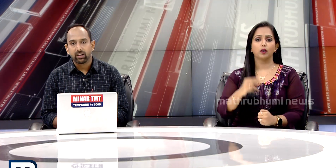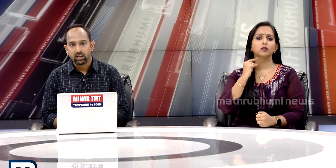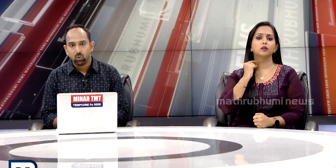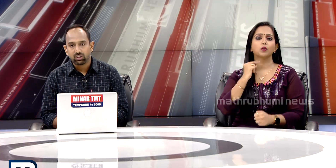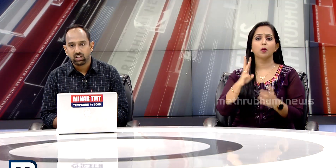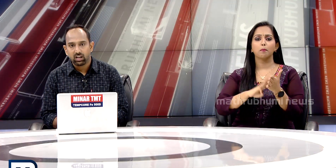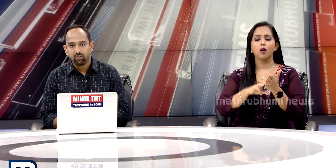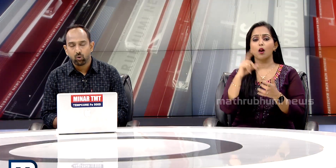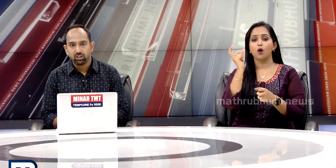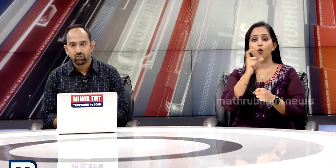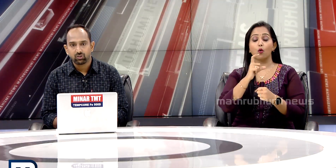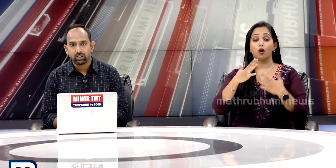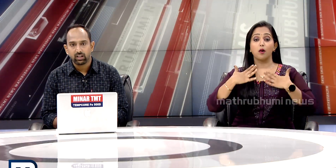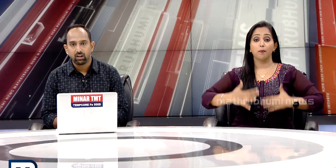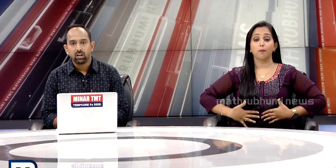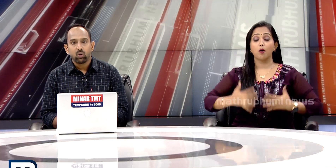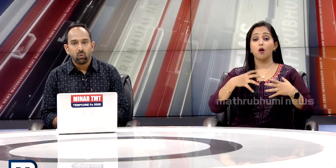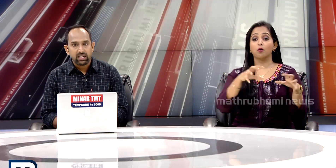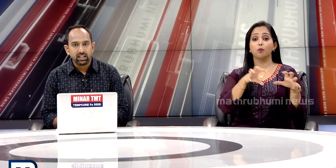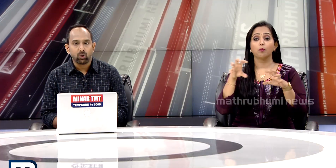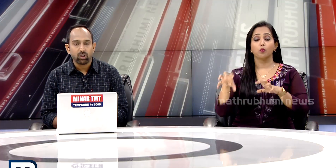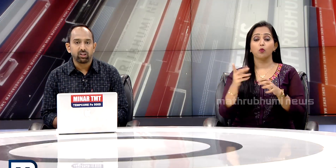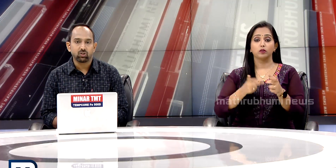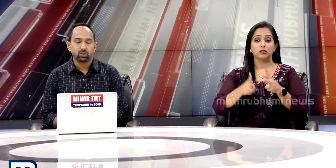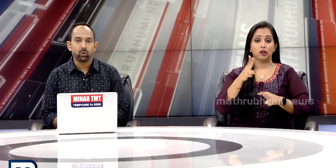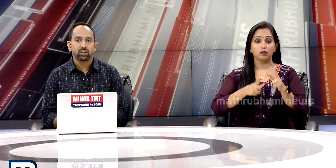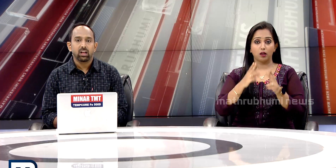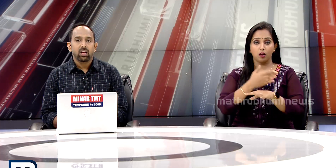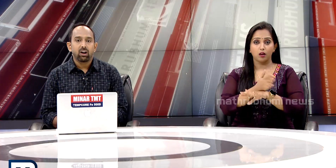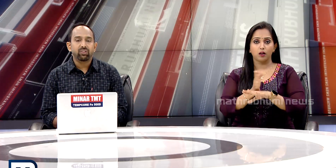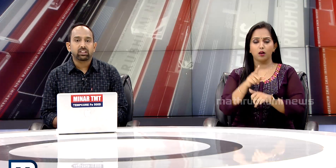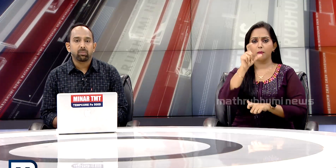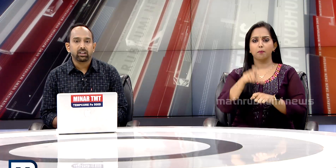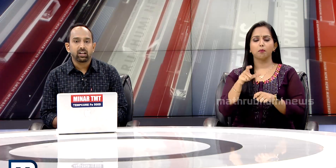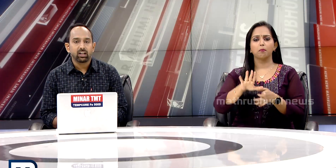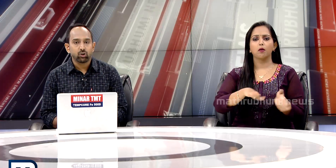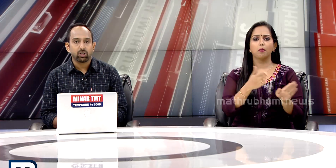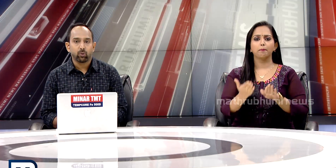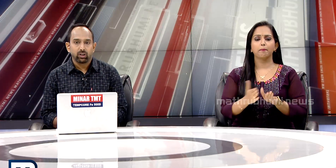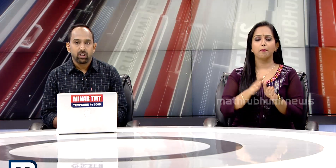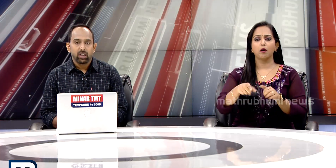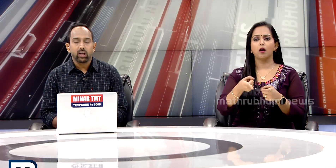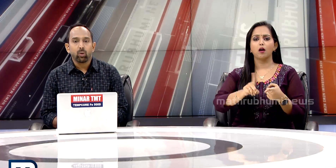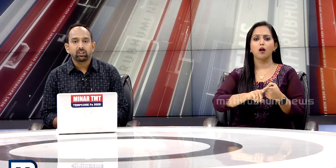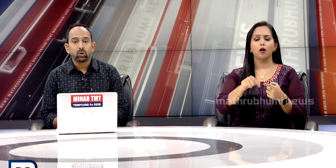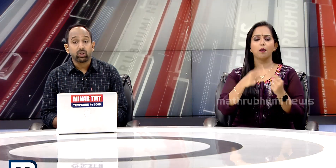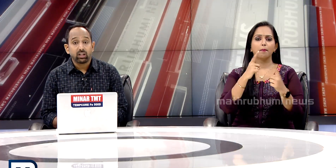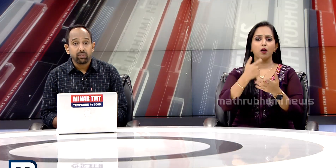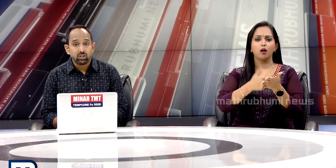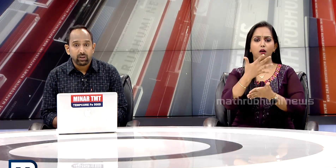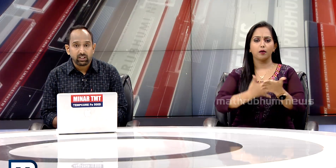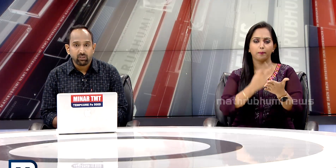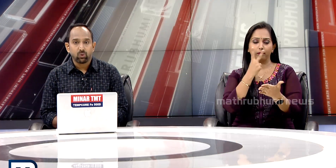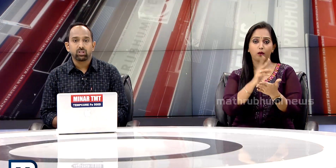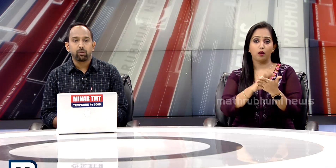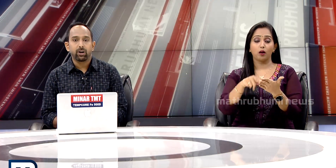തിരുവനന്തപുരം മെഡിക്കൽ കോളേജിൽ അവയവമാറ്റ ശസ്ത്രക്രിയ വൈകി രോഗി മരിച്ച സംഭവത്തിൽ അവ്യക്തത ബാക്കിയാക്കി അന്വേഷണ റിപ്പോർട്ട്. ഏകോപനത്തിൽ ഗുരുതര